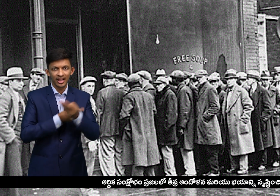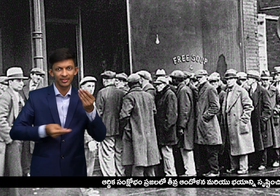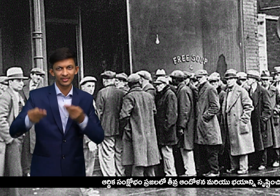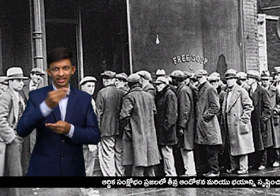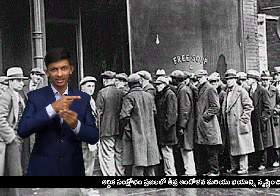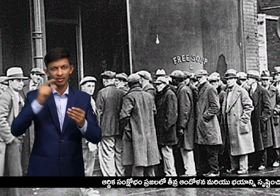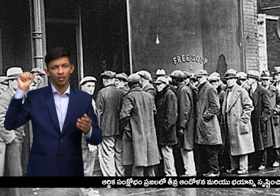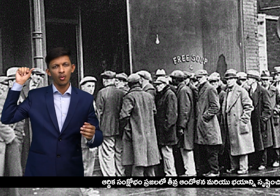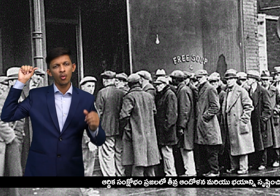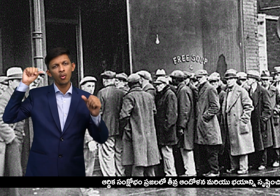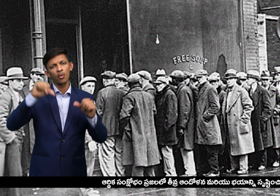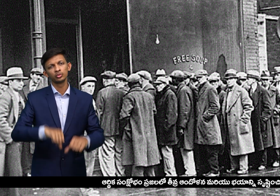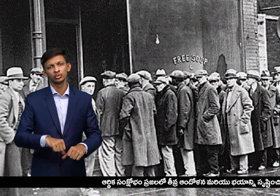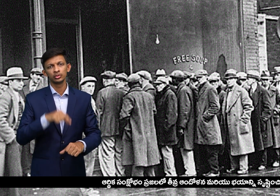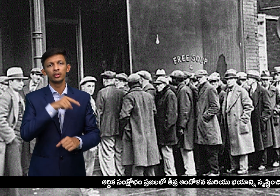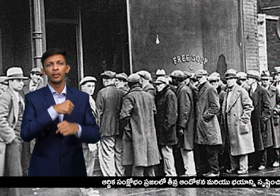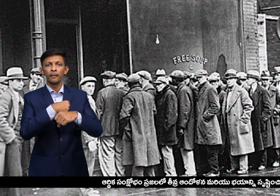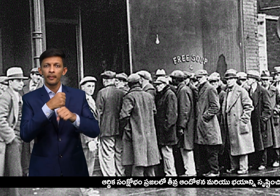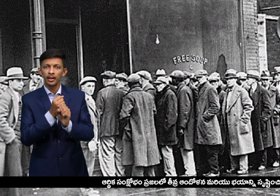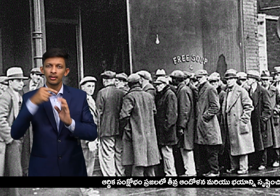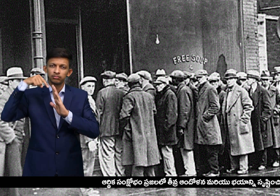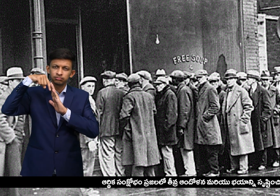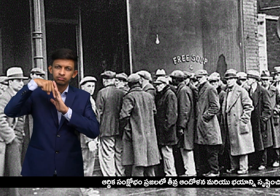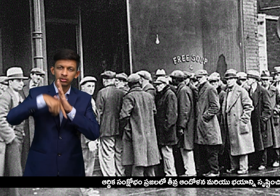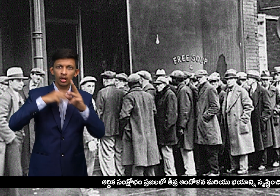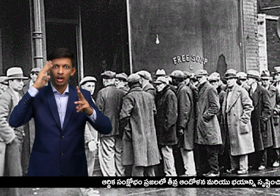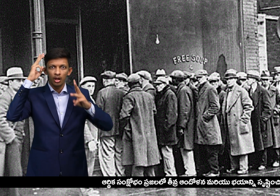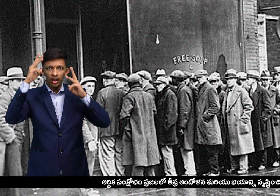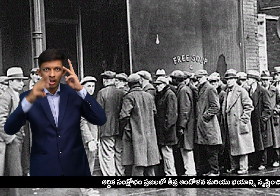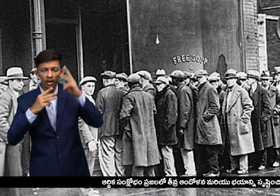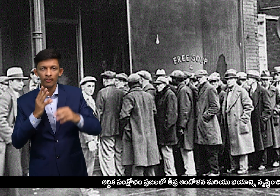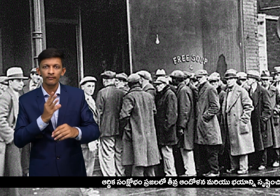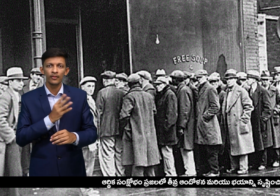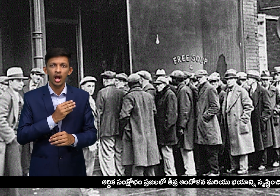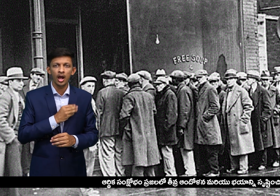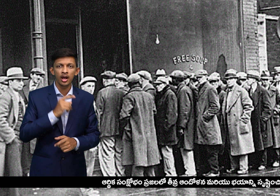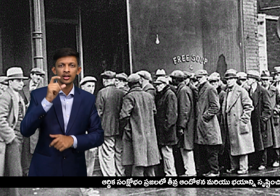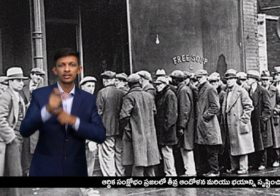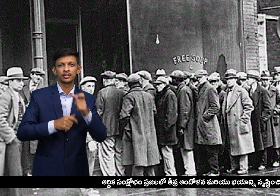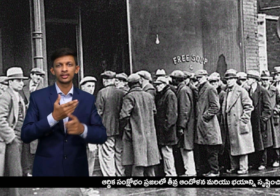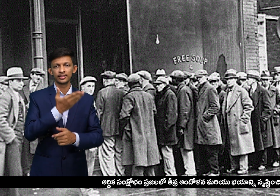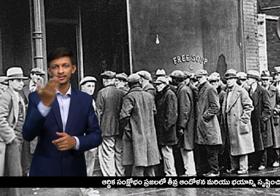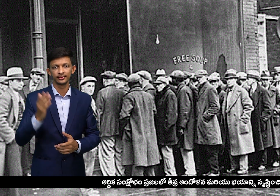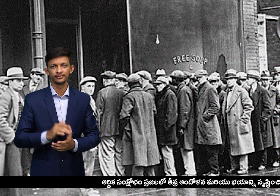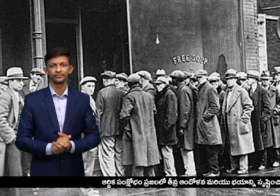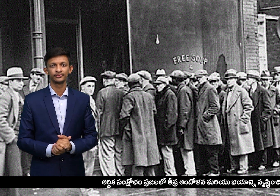ఆర్థిక సంక్షోభం ప్రజలలో తీవ్ర ఆందోళన మరియు భయాన్ని సృష్టించింది.